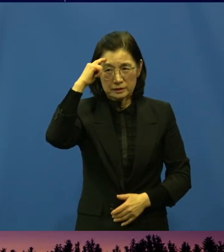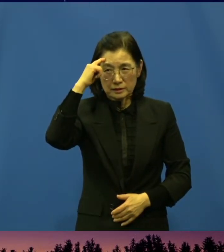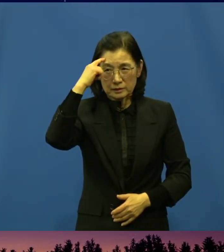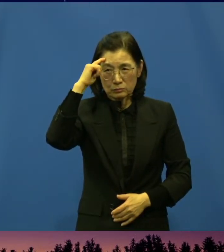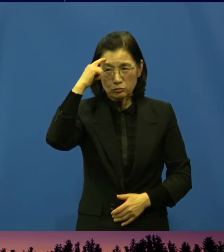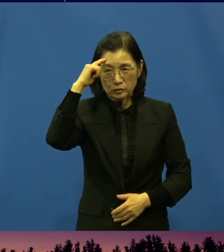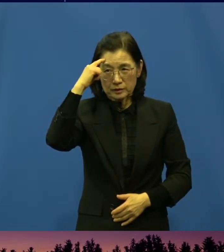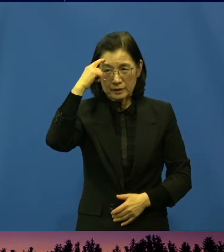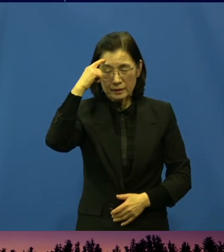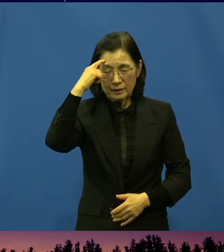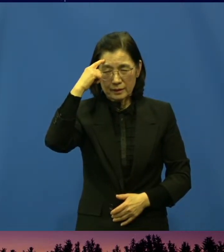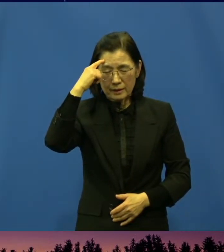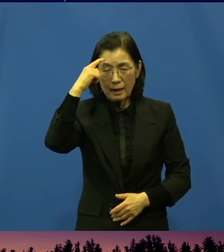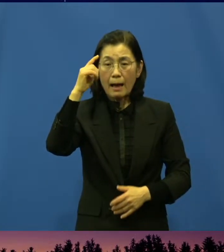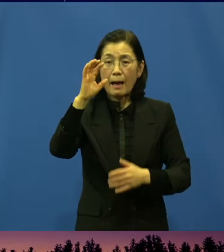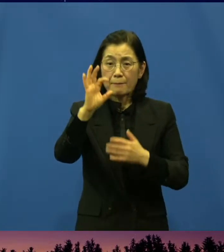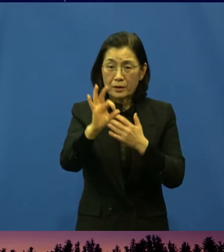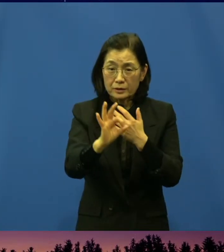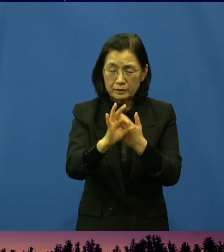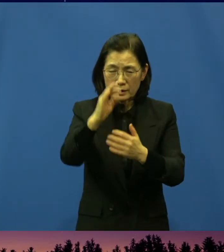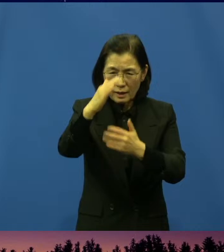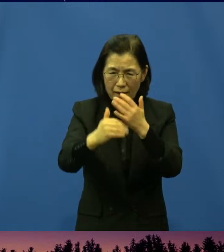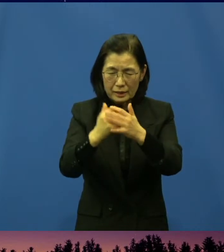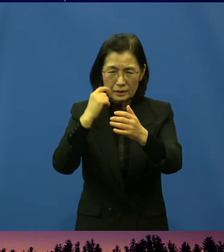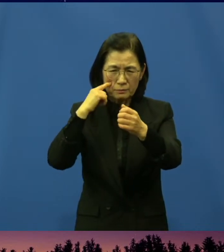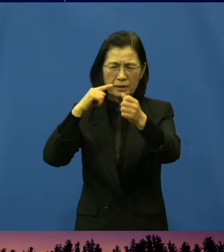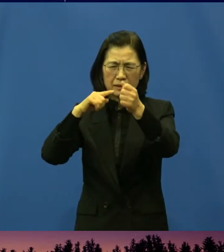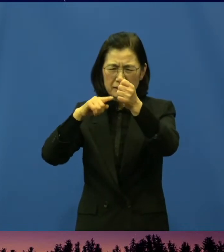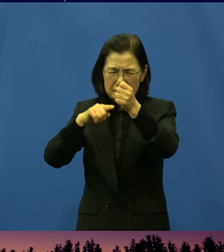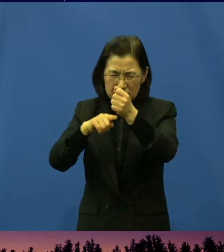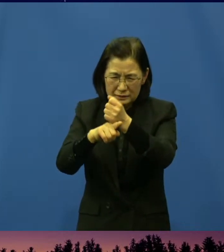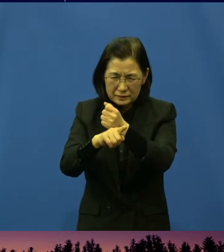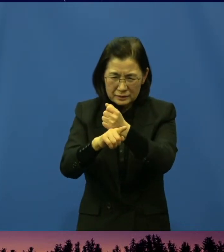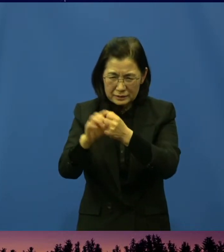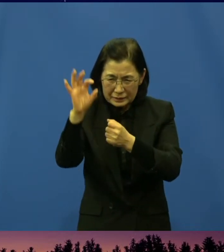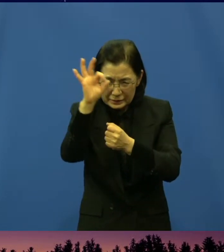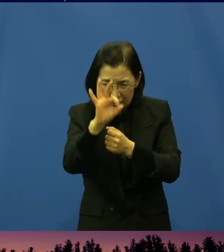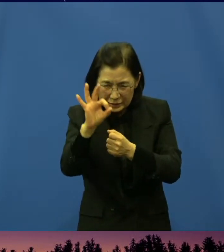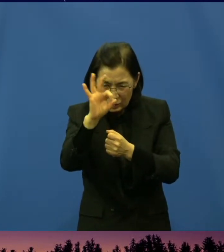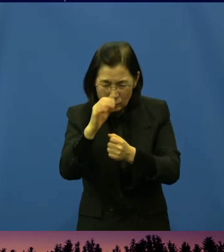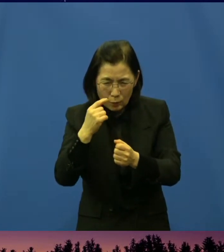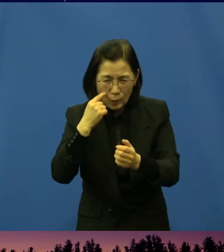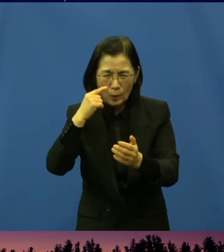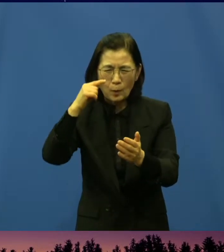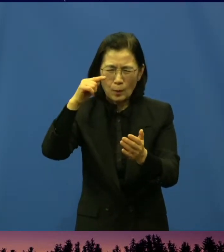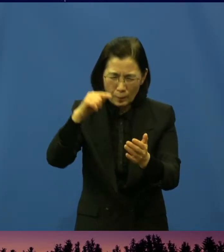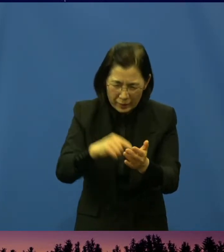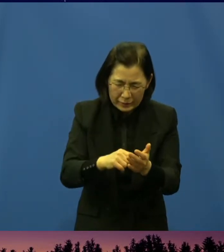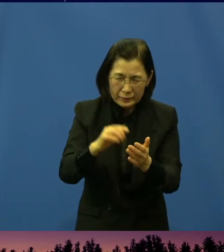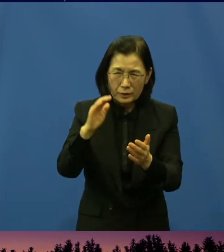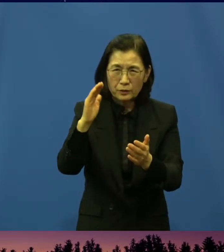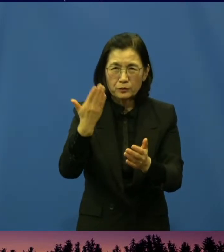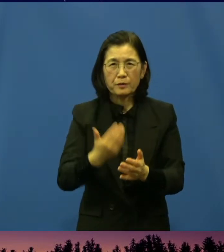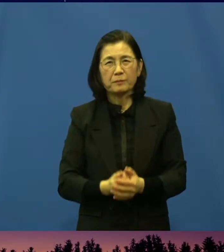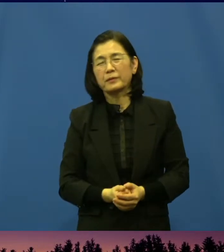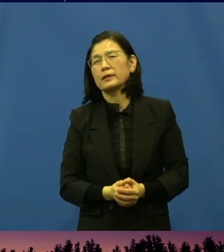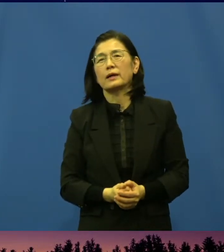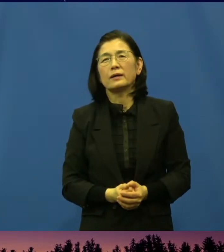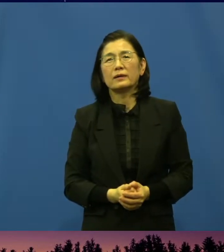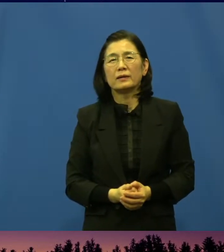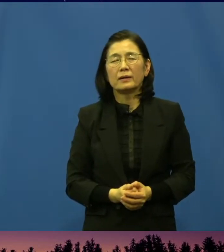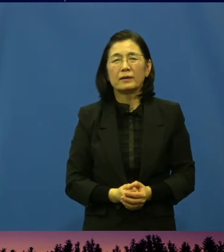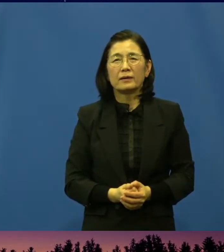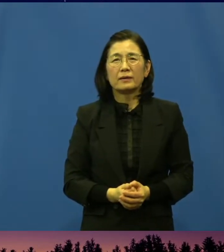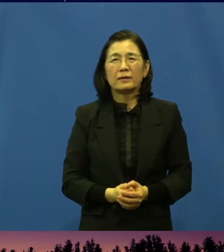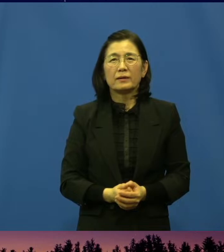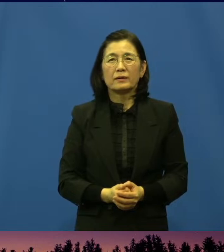알고 싶은 거죠. 이걸 놓치면 어떻게 돼요? 뺑뺑이를 도는 겁니다. 큰 것을 먼저 보아야